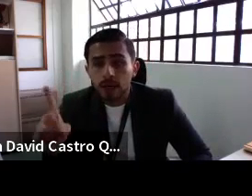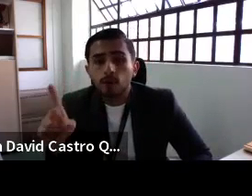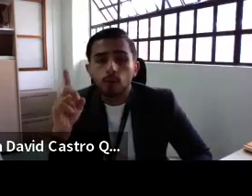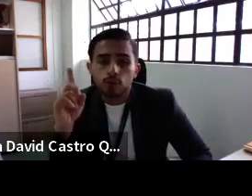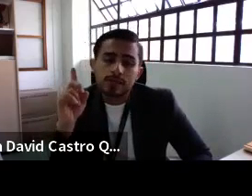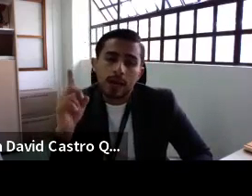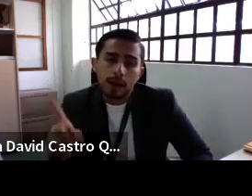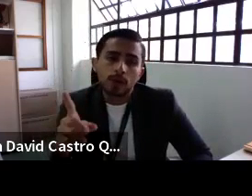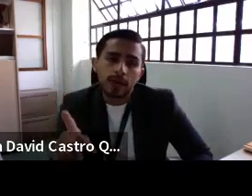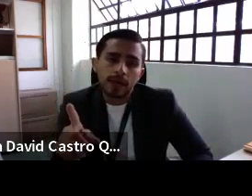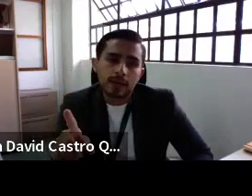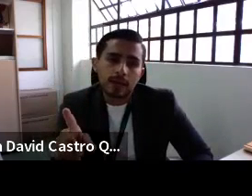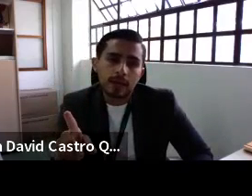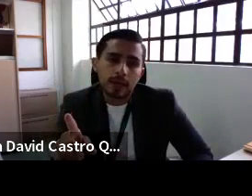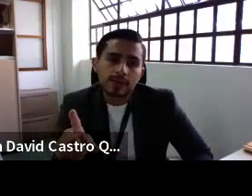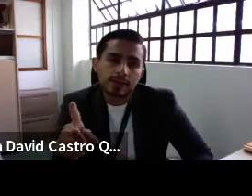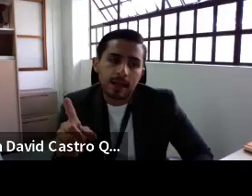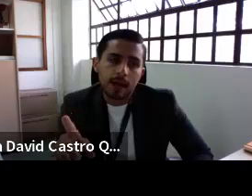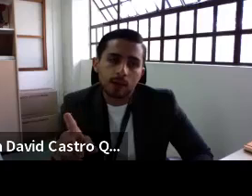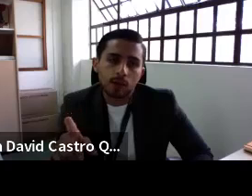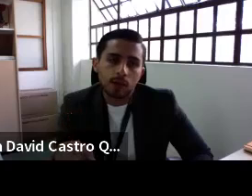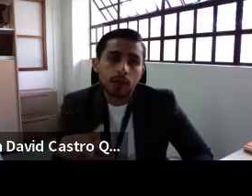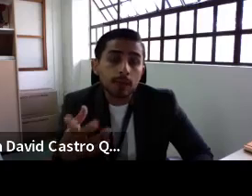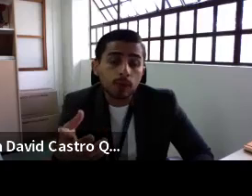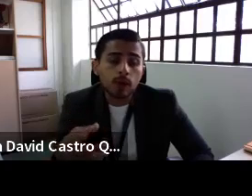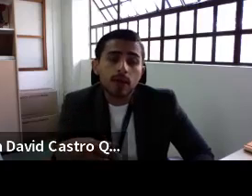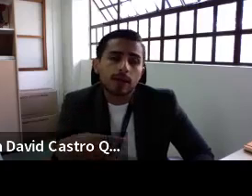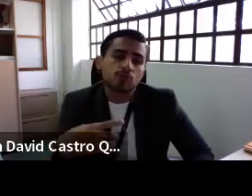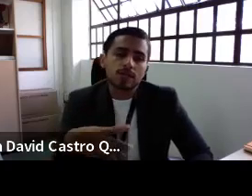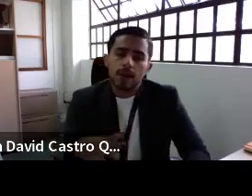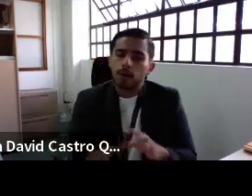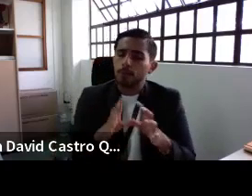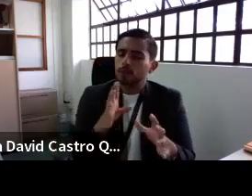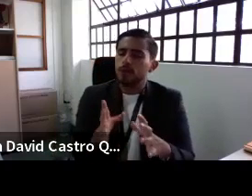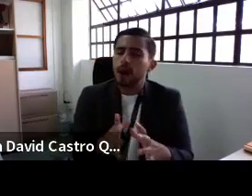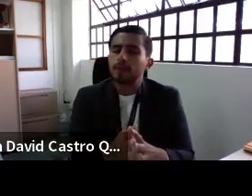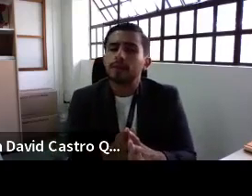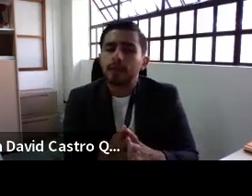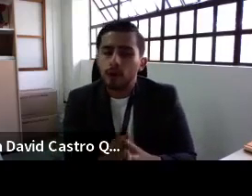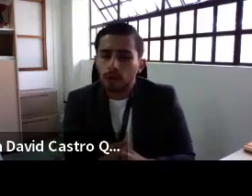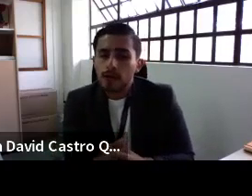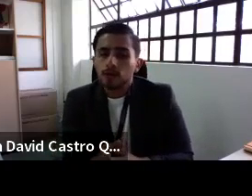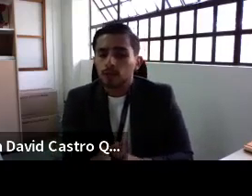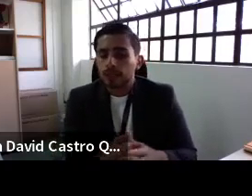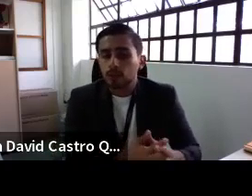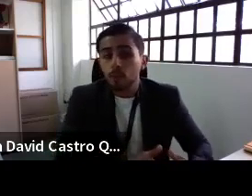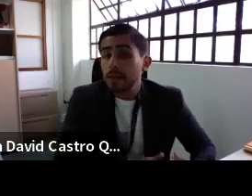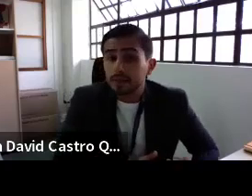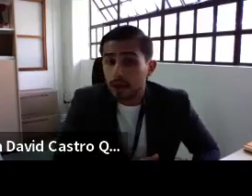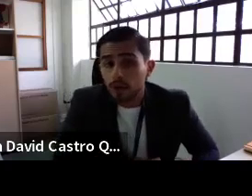un Ciencia a la Mano que es el Ciencia a Mano en vivo, que es un Ciencia a Mano de aproximadamente media hora, donde tenemos un presentador